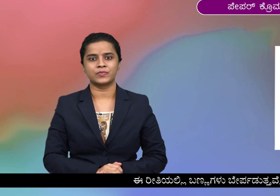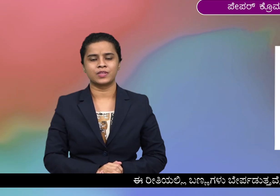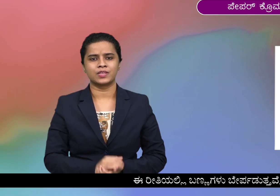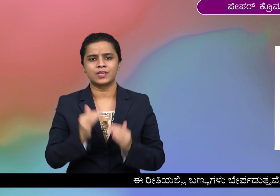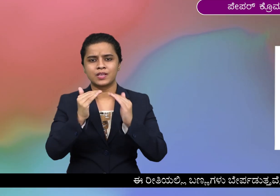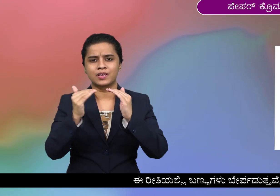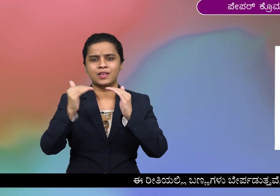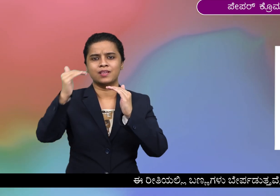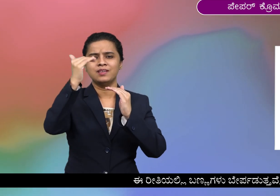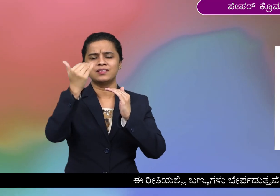ಬೇರ್ಪಡೆವಾಗುತ್ತದೆ.